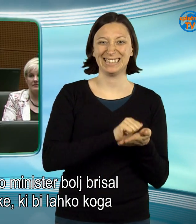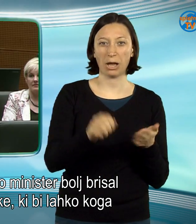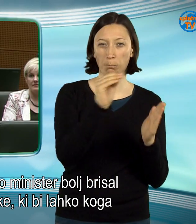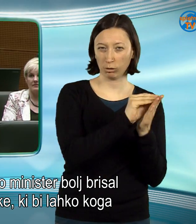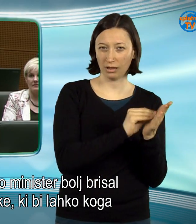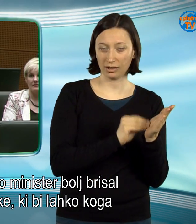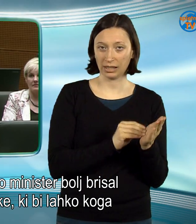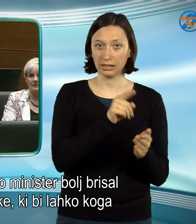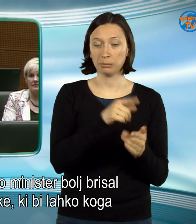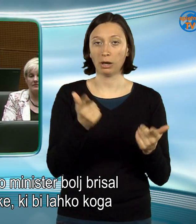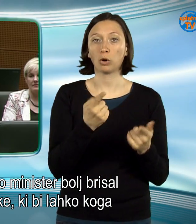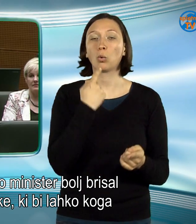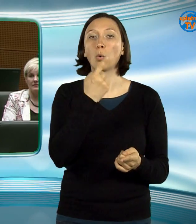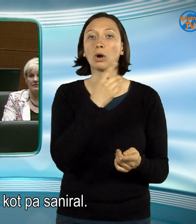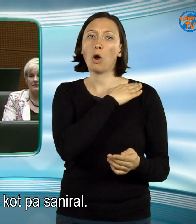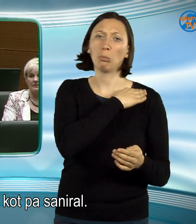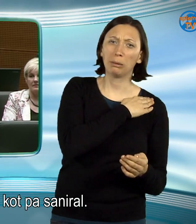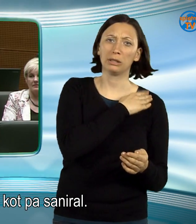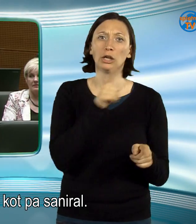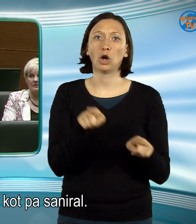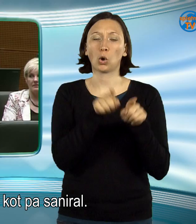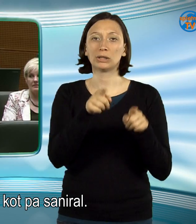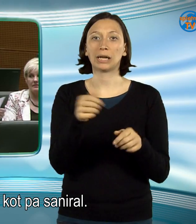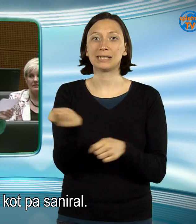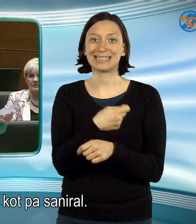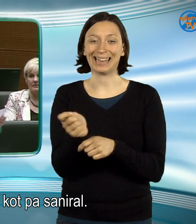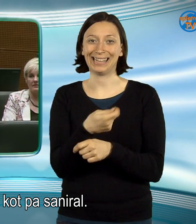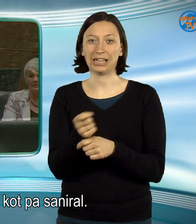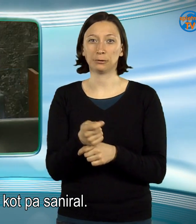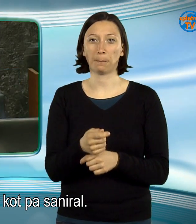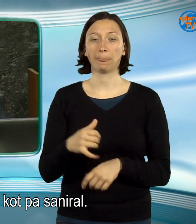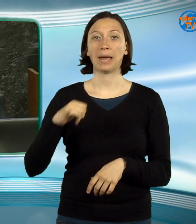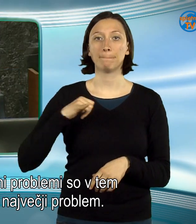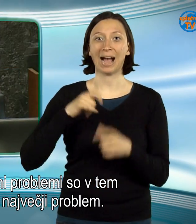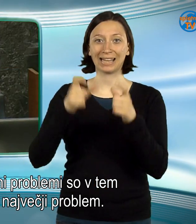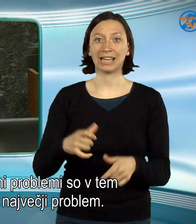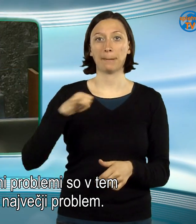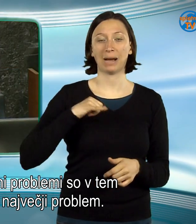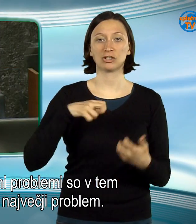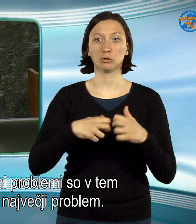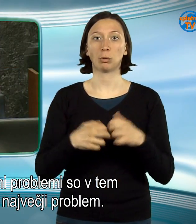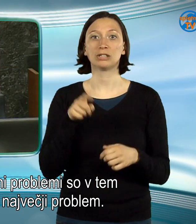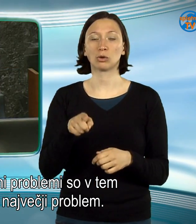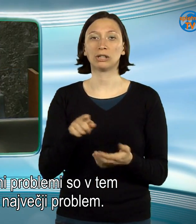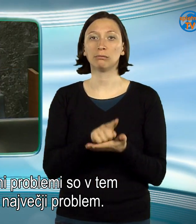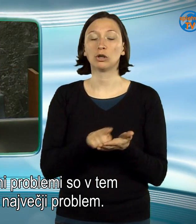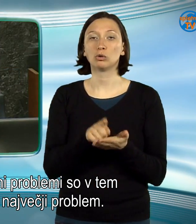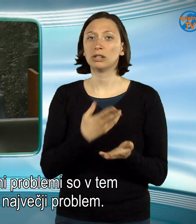kakšne podatke, ki bi lahko koga bremenili, kot pa saniral. Banke in bančni problemi so v tem trenutku naš največji